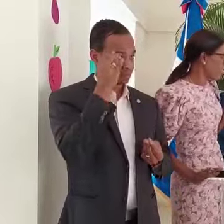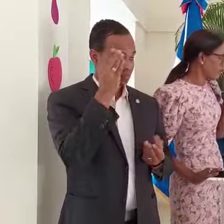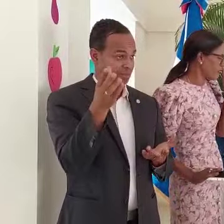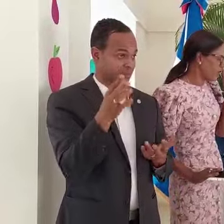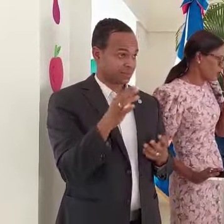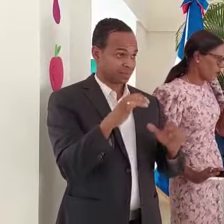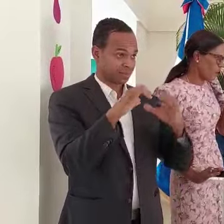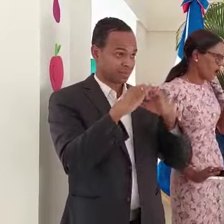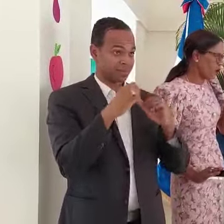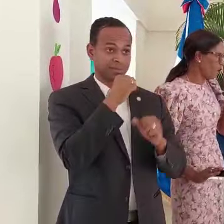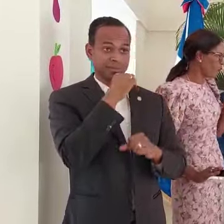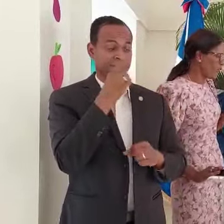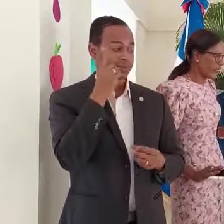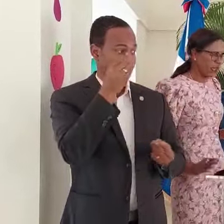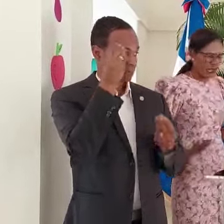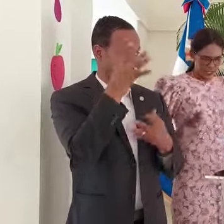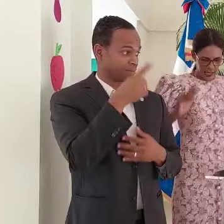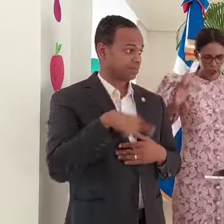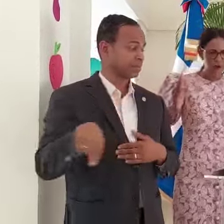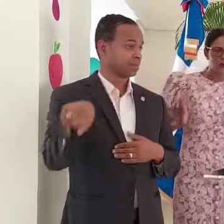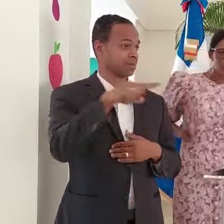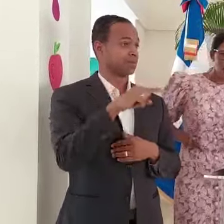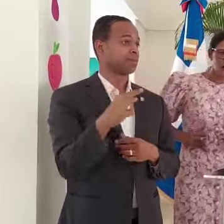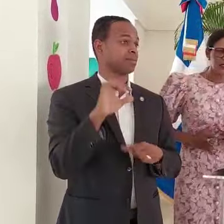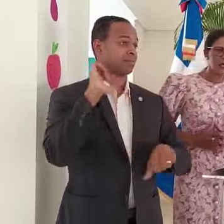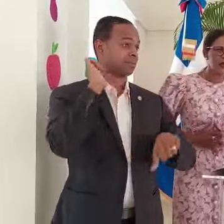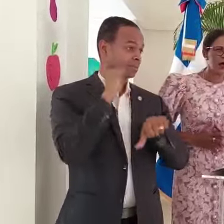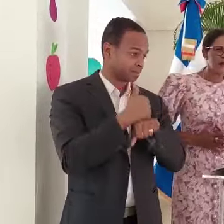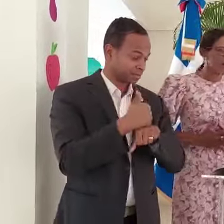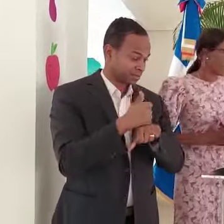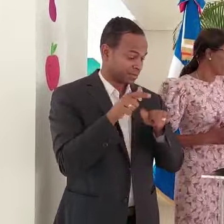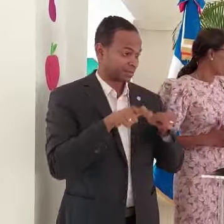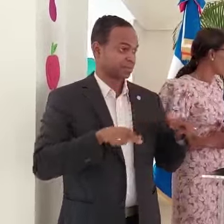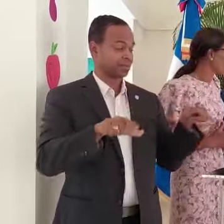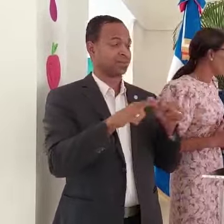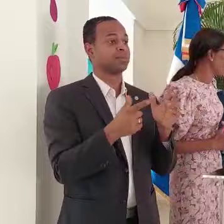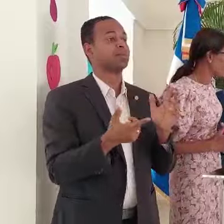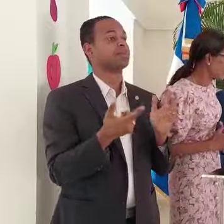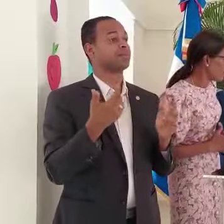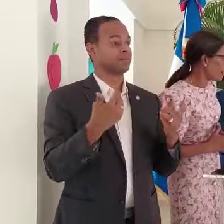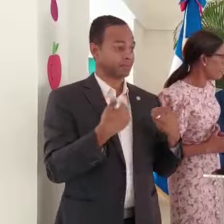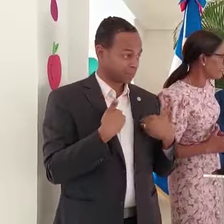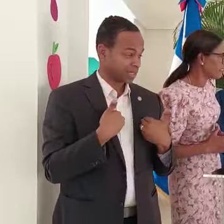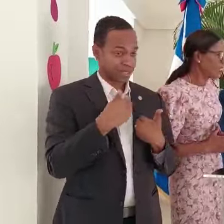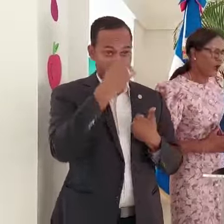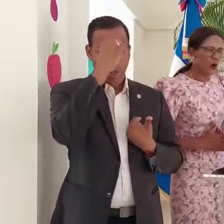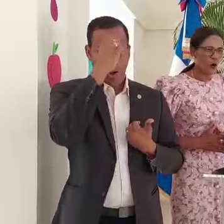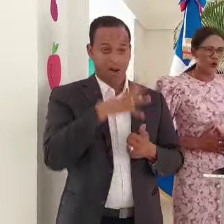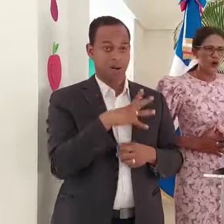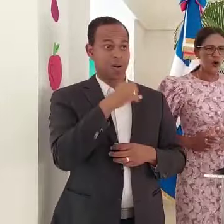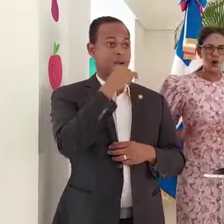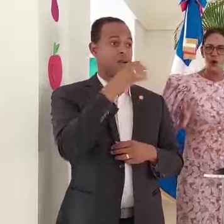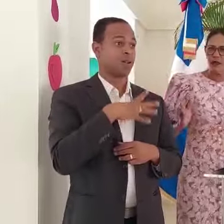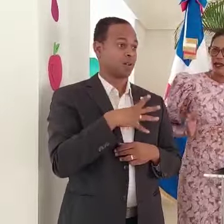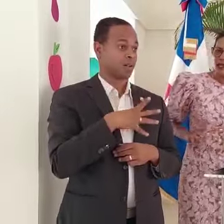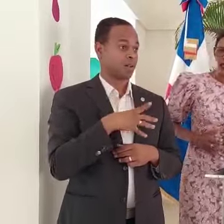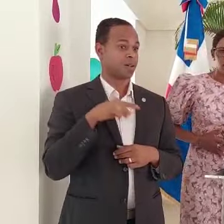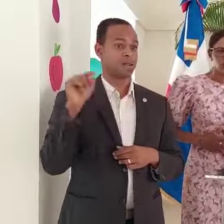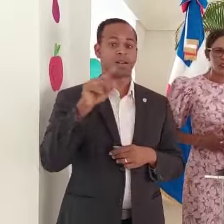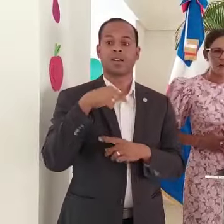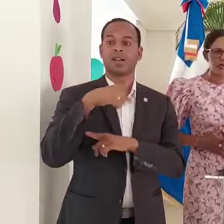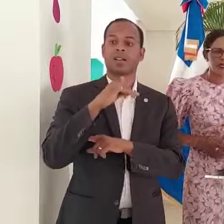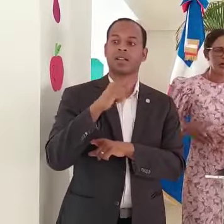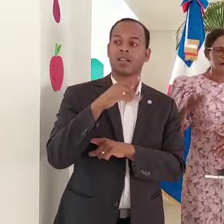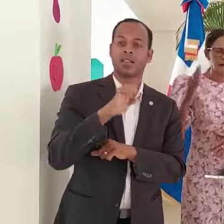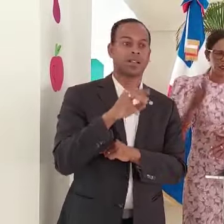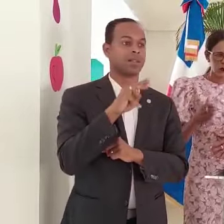gente de INAIPI de Santo Domingo, ustedes aperturamos este lugar, pero habemos hombres y mujeres junto con Quique, con